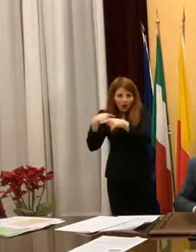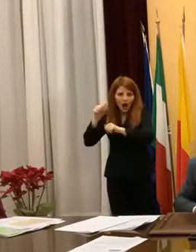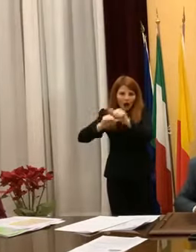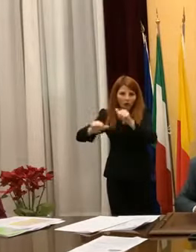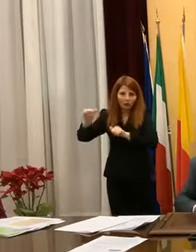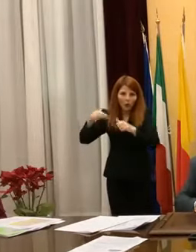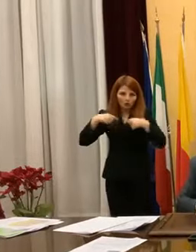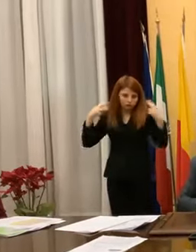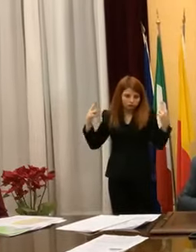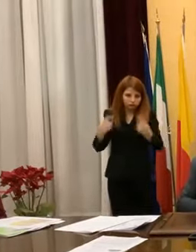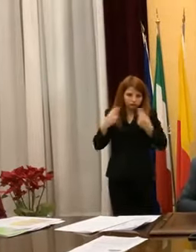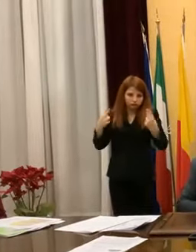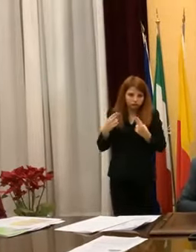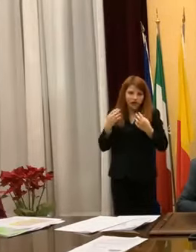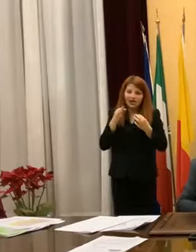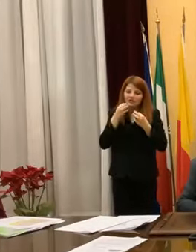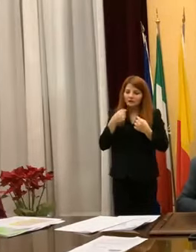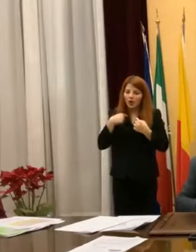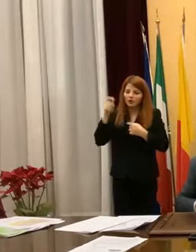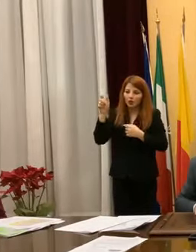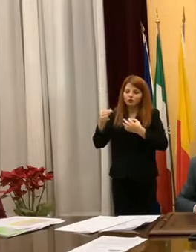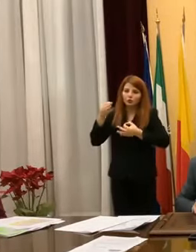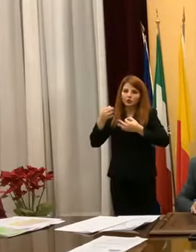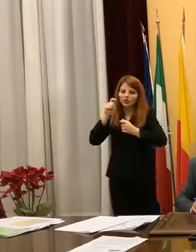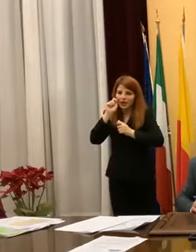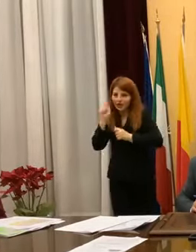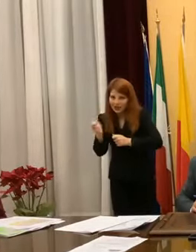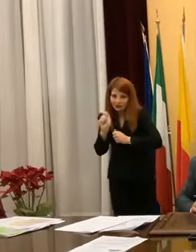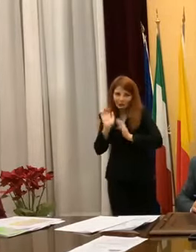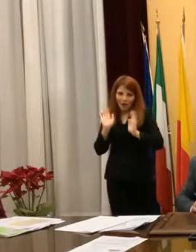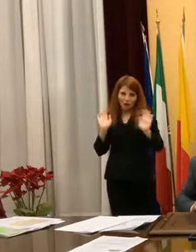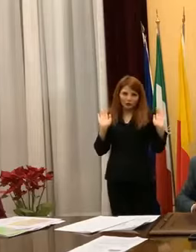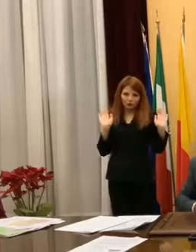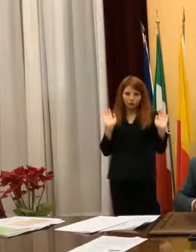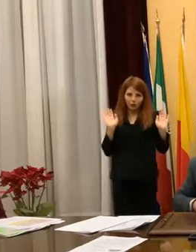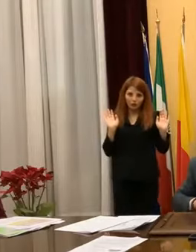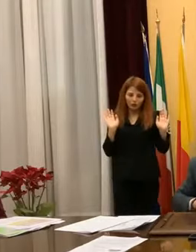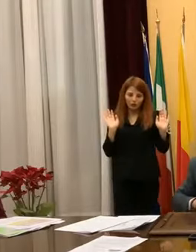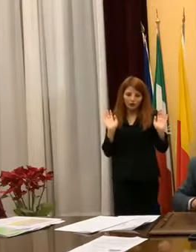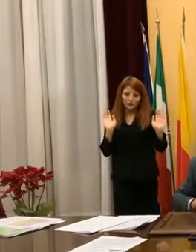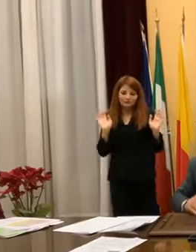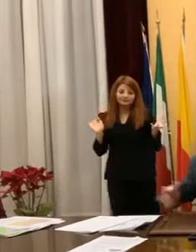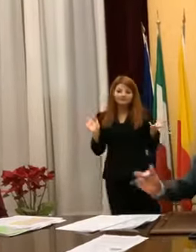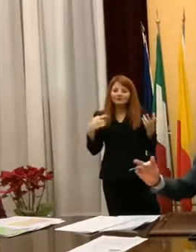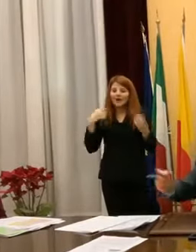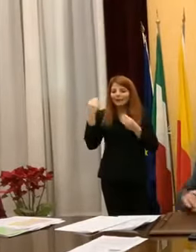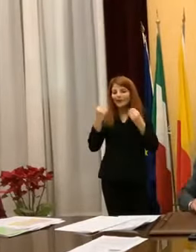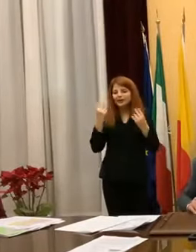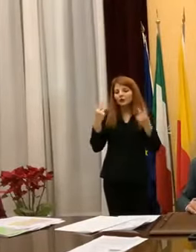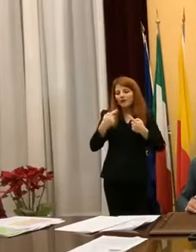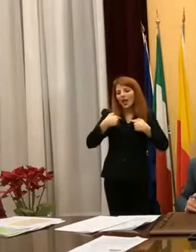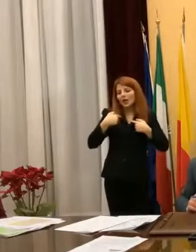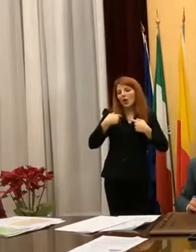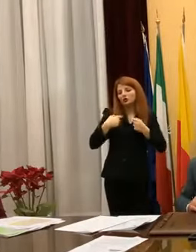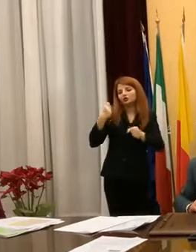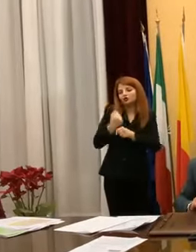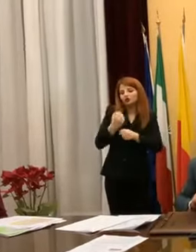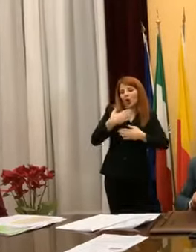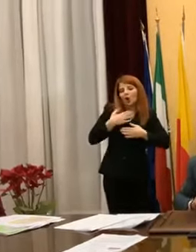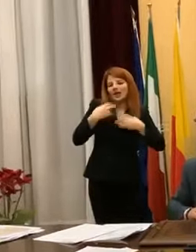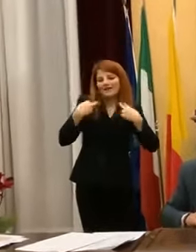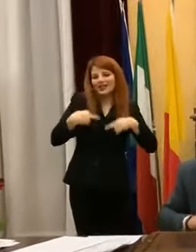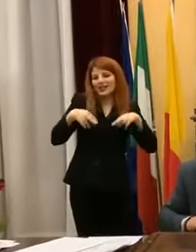sincero. Quindi io penso che a Messina, comunque, al di là di quello che vabbè, è